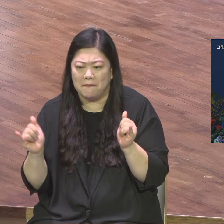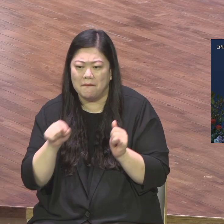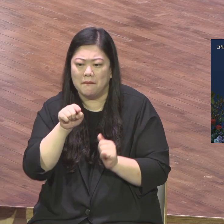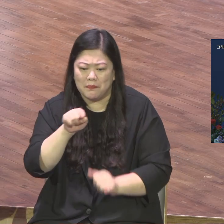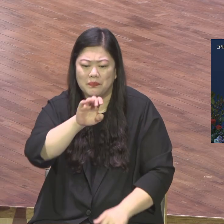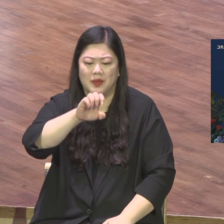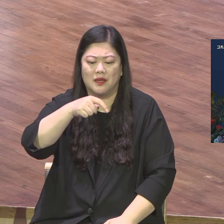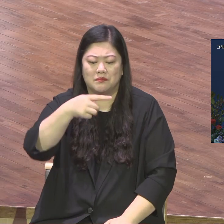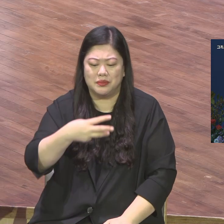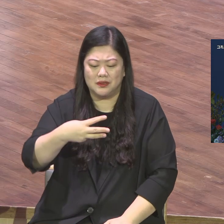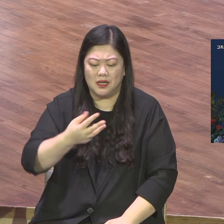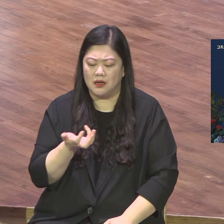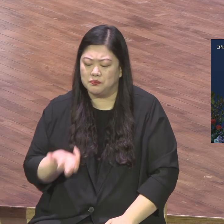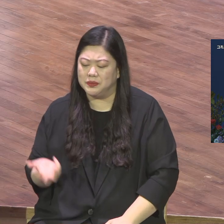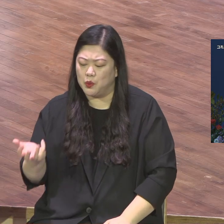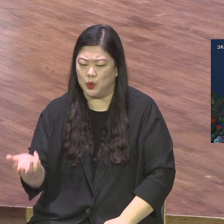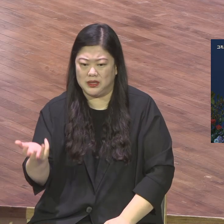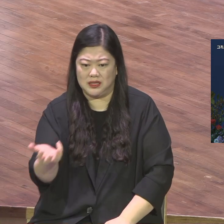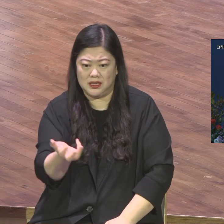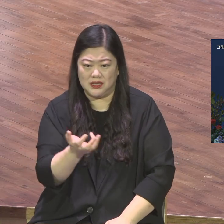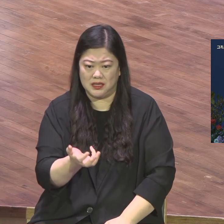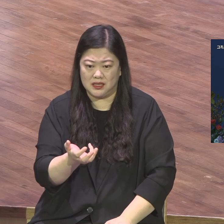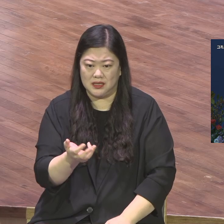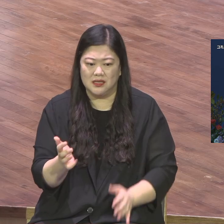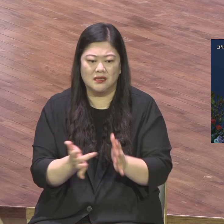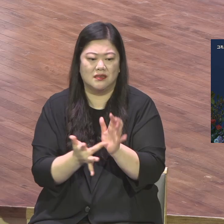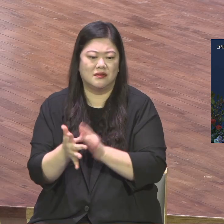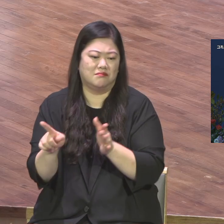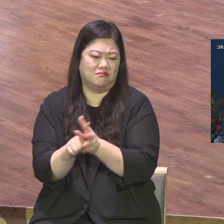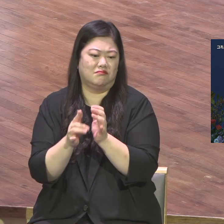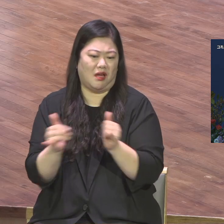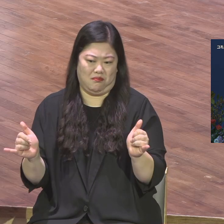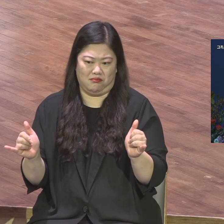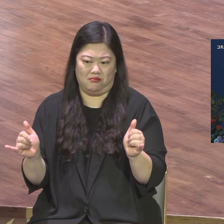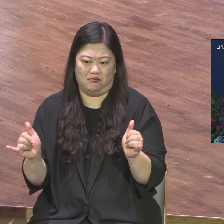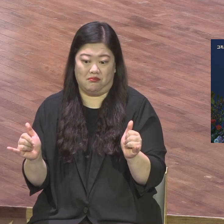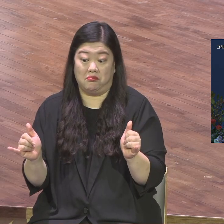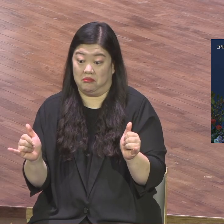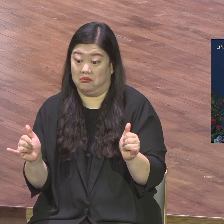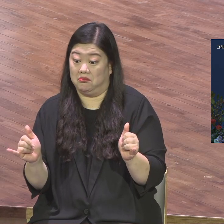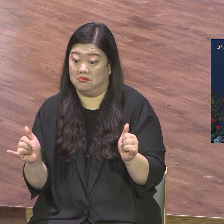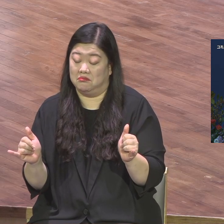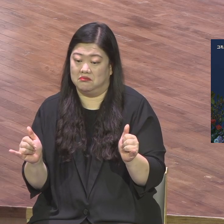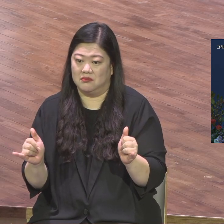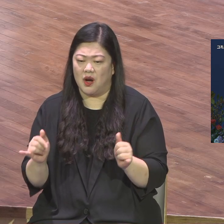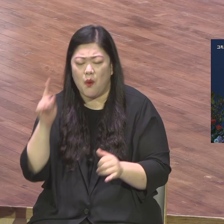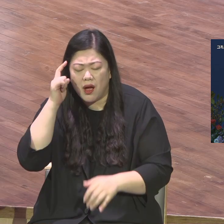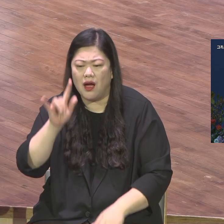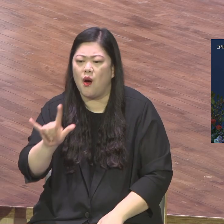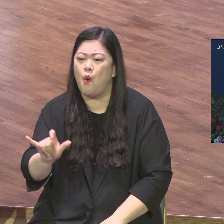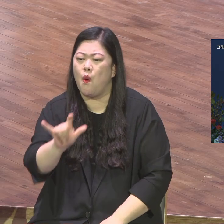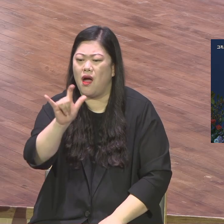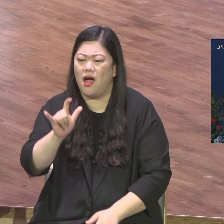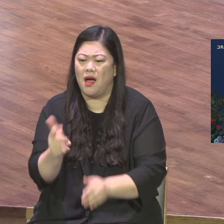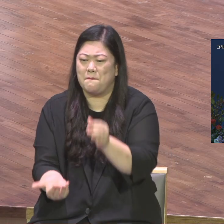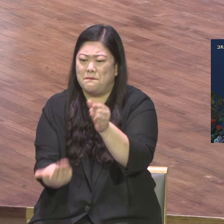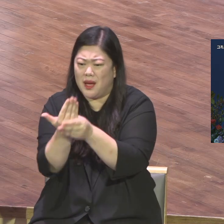30% 이상이 지금 플로팅 크리스찬이다라는 통계가 나왔어요. 코로나 이후로